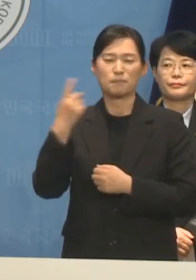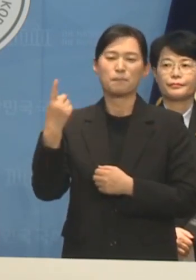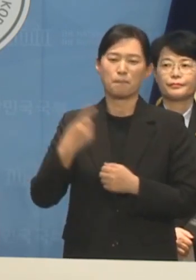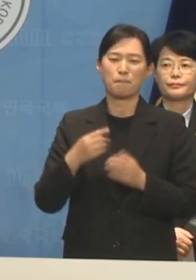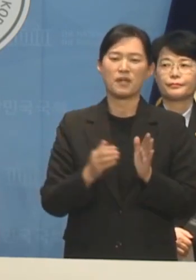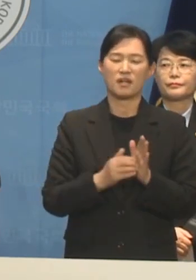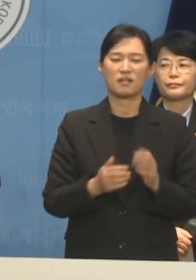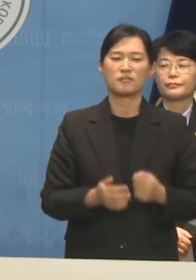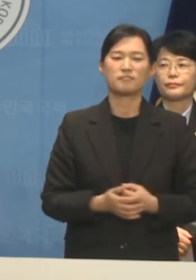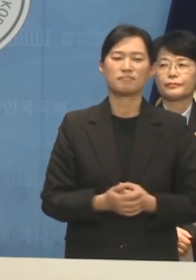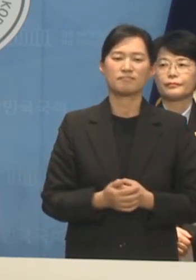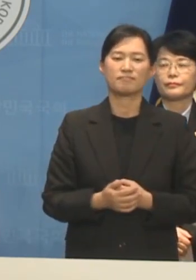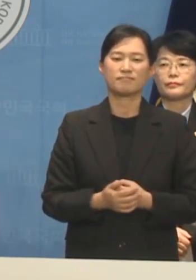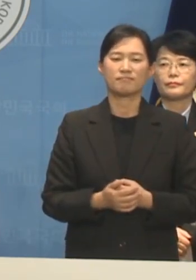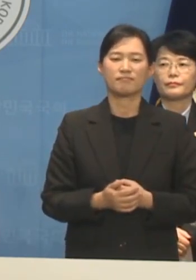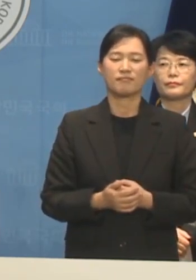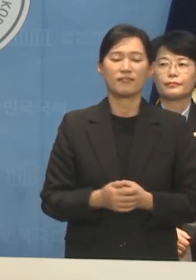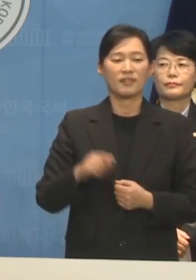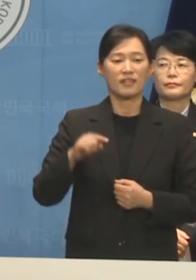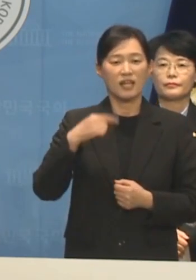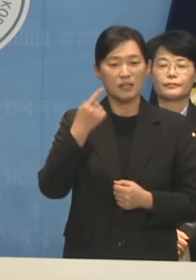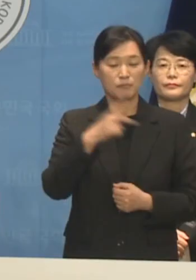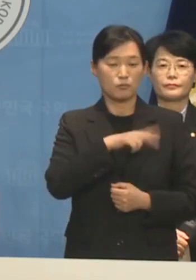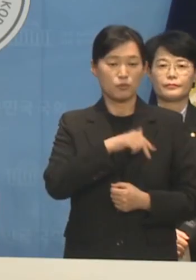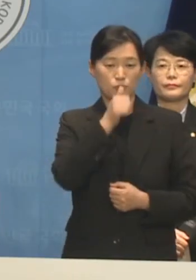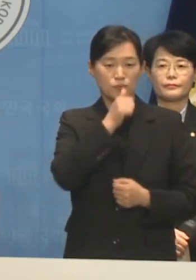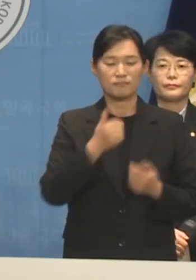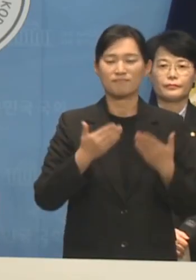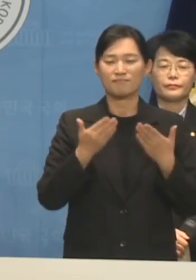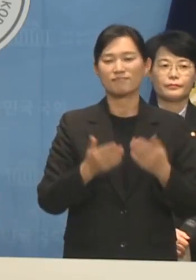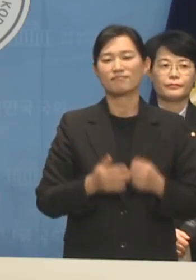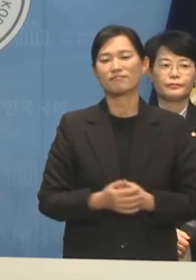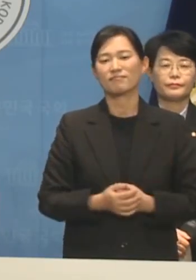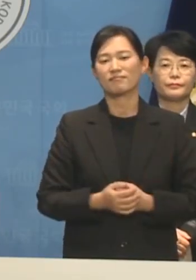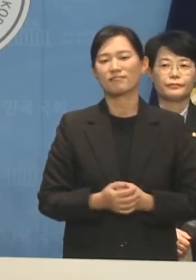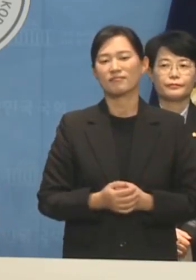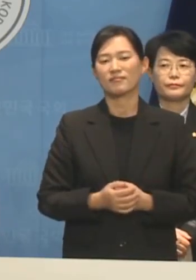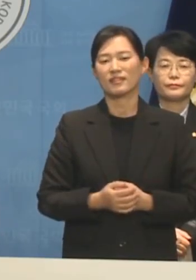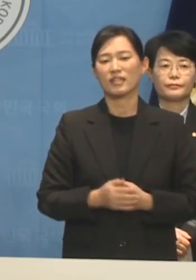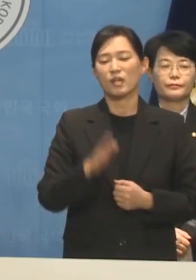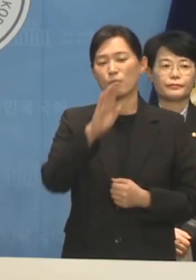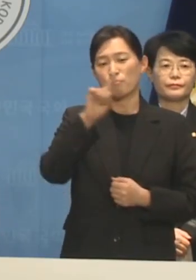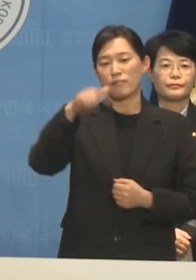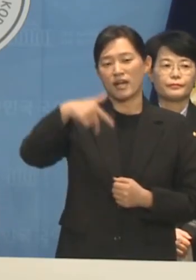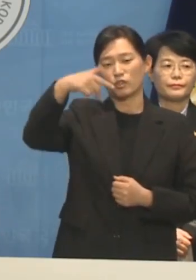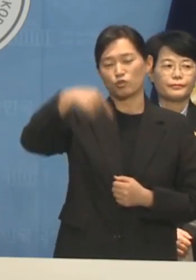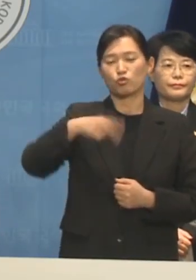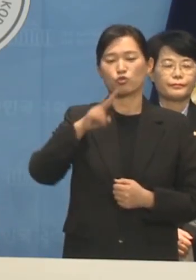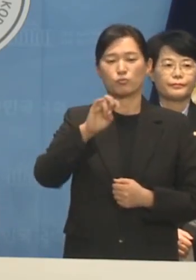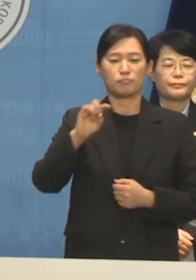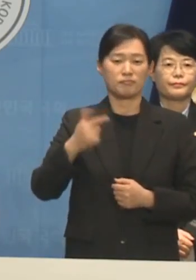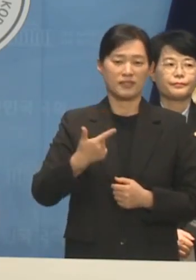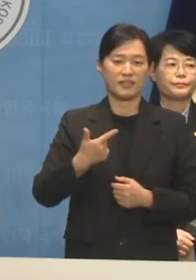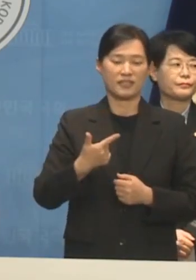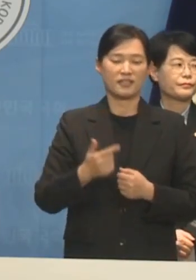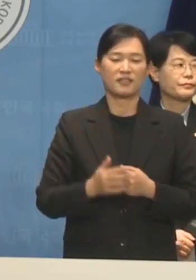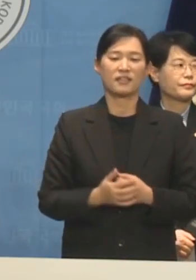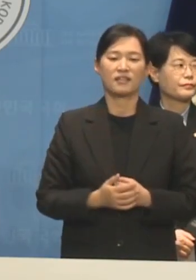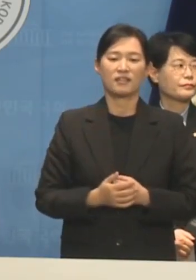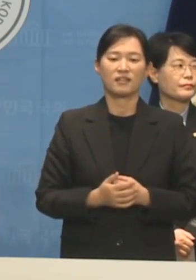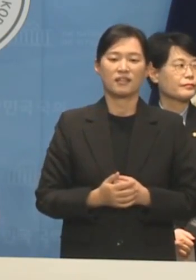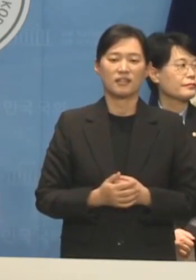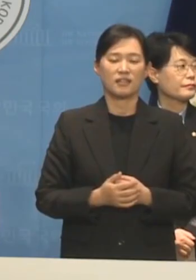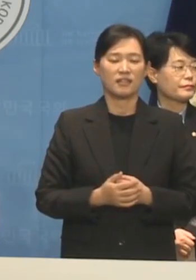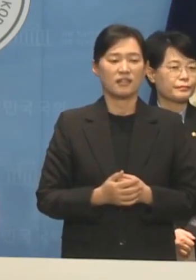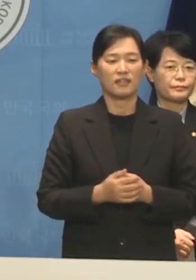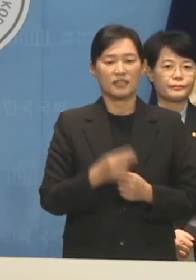주셨습니다. 다음으로 의원님들 소개시켜드리겠습니다. 박주민 국회 생명안전포럼 공동대표 의원